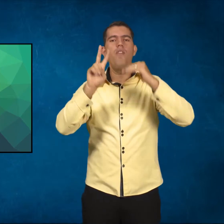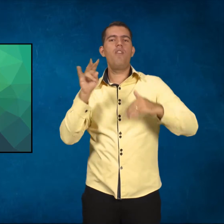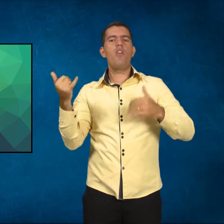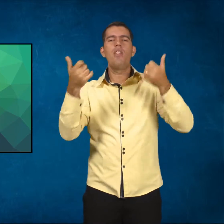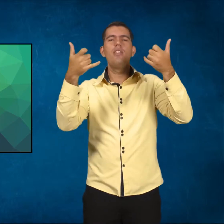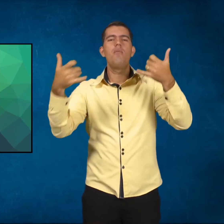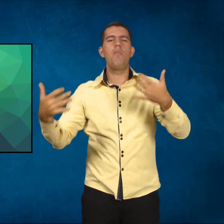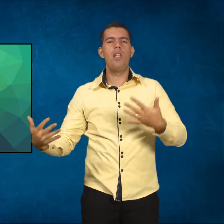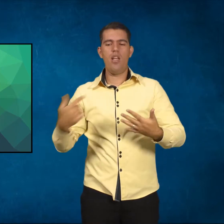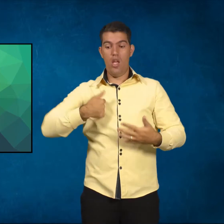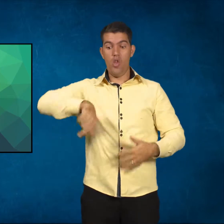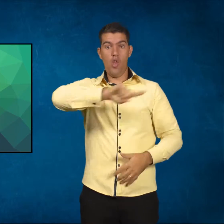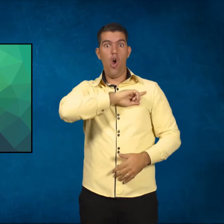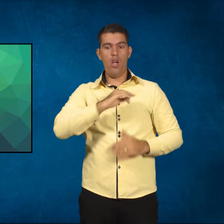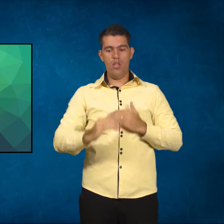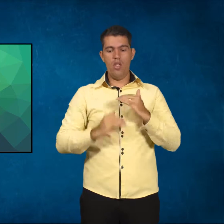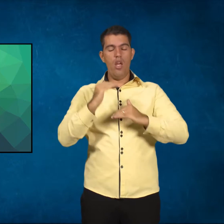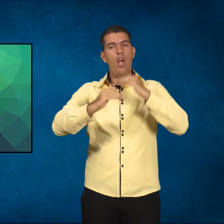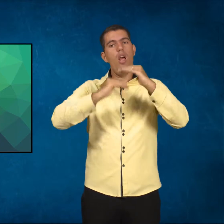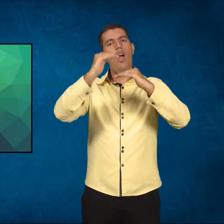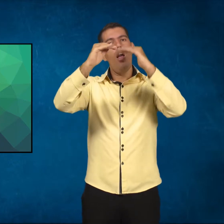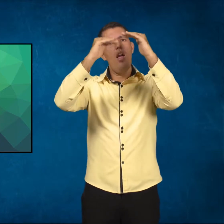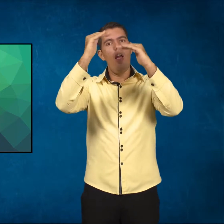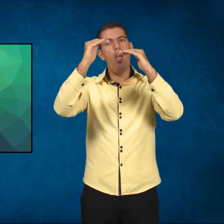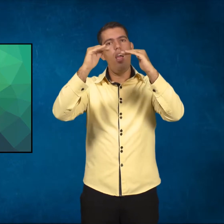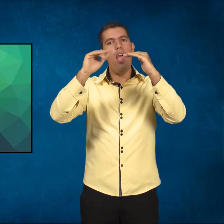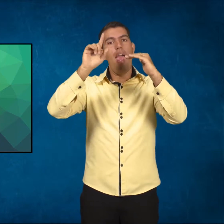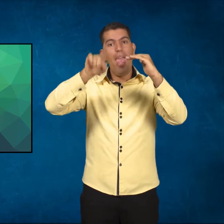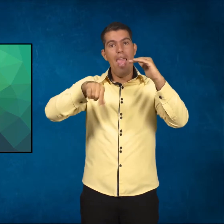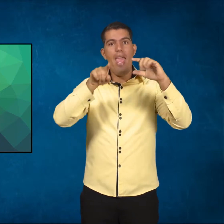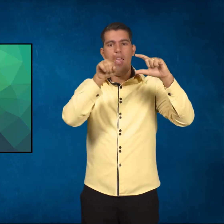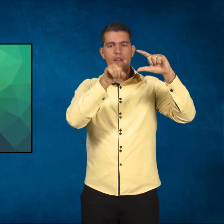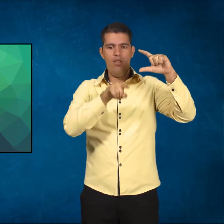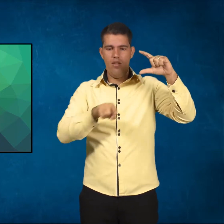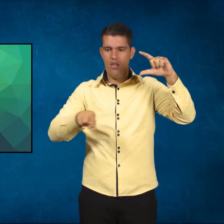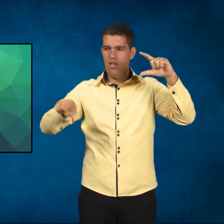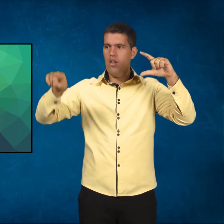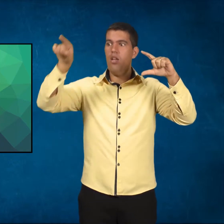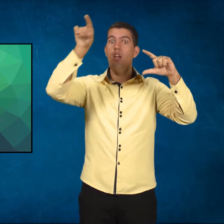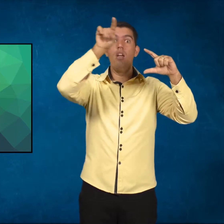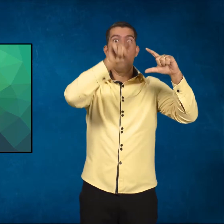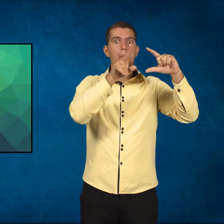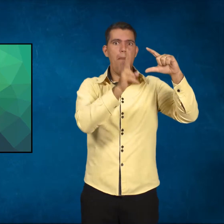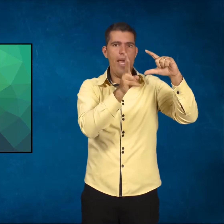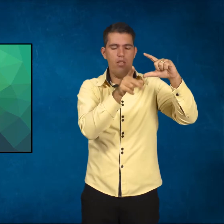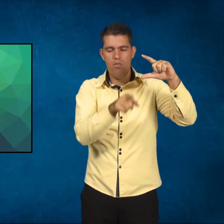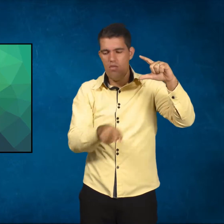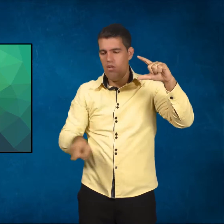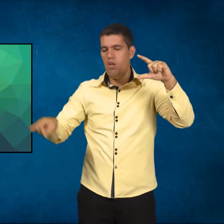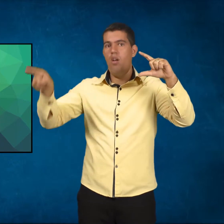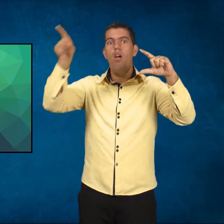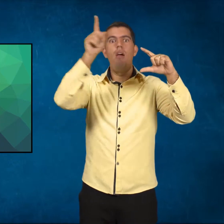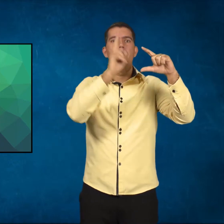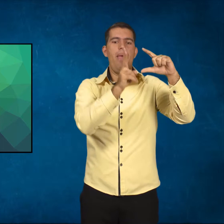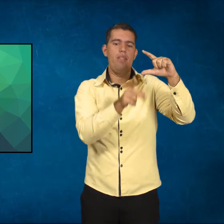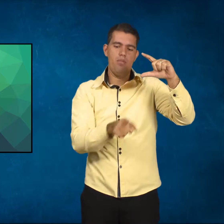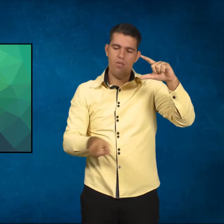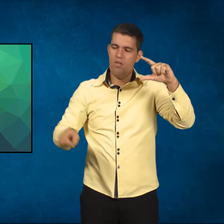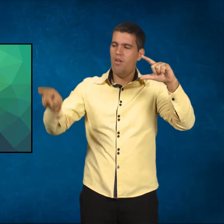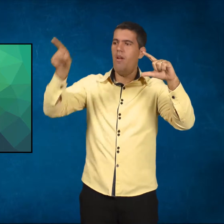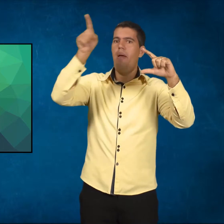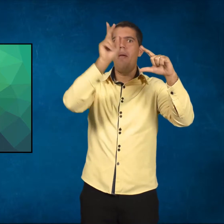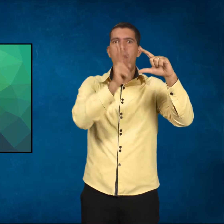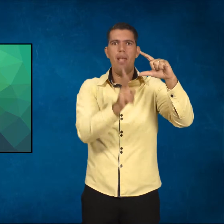nosso desenvolvimento, ele não é o desenvolvimento em círculo, que você fica fazendo aquela mesma